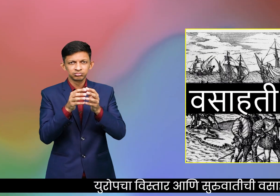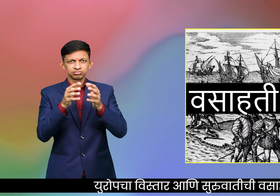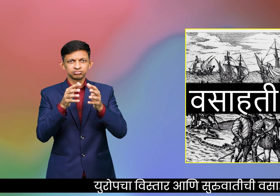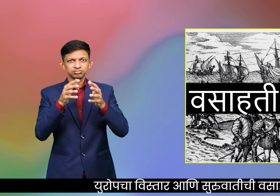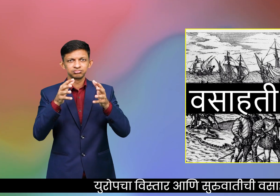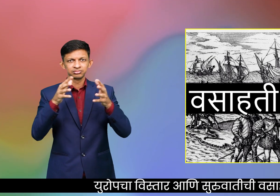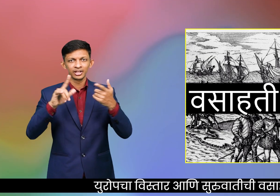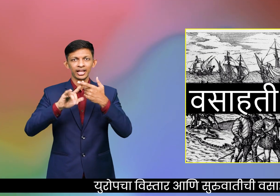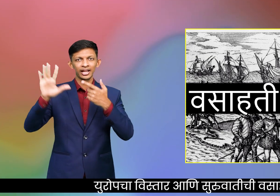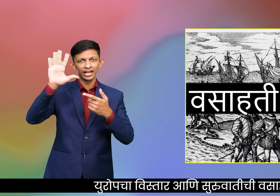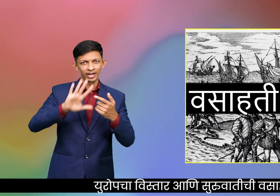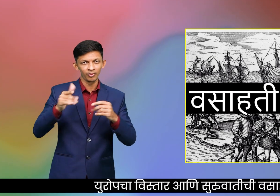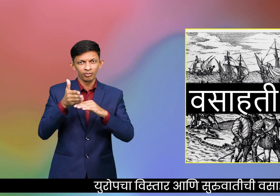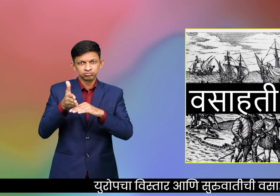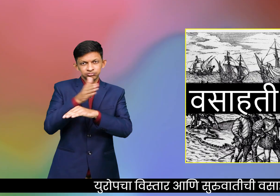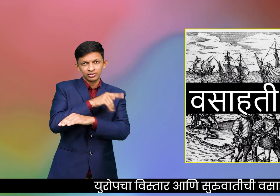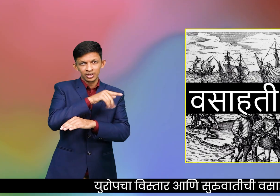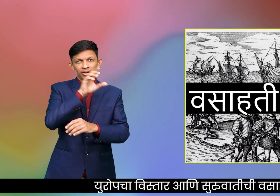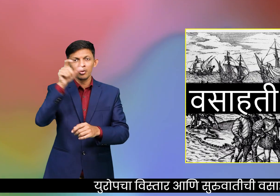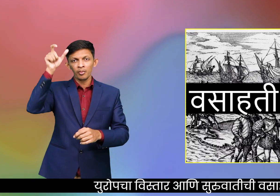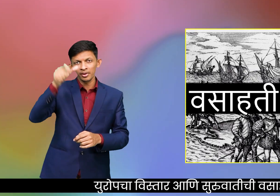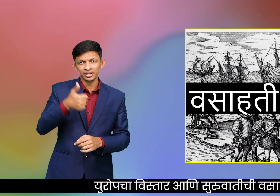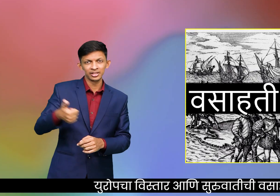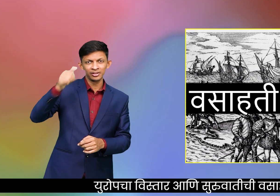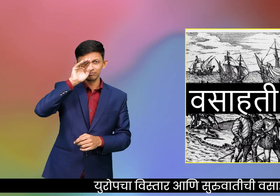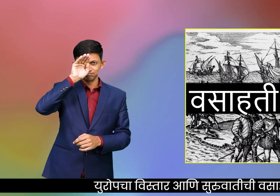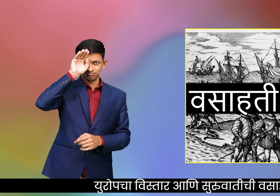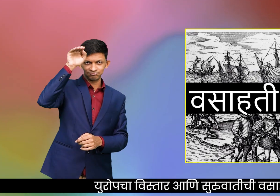युरोपचा विस्तार आणि सुरुवातीची वसाहतवाद.